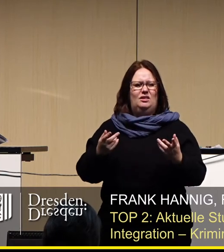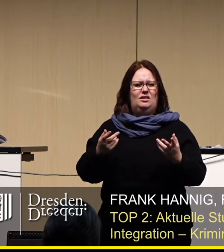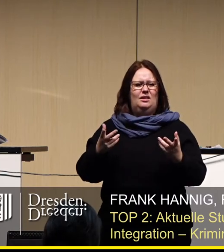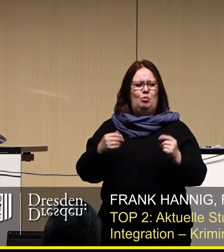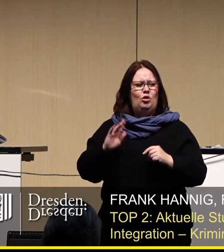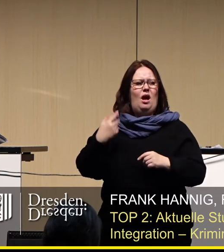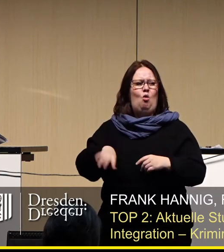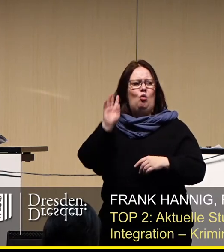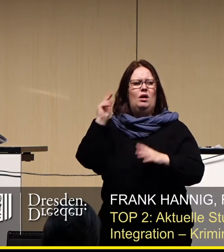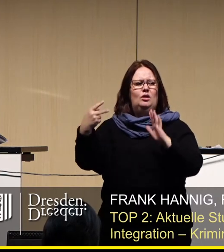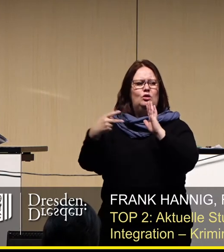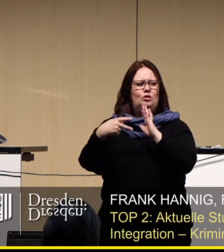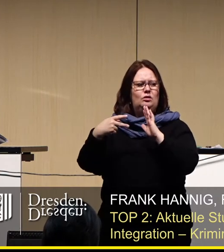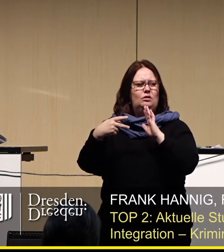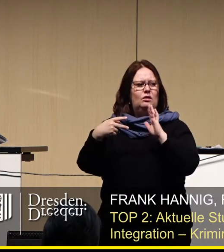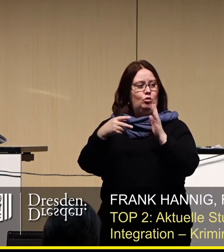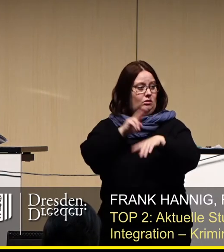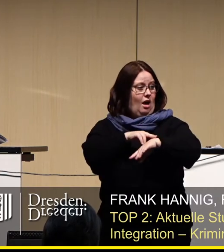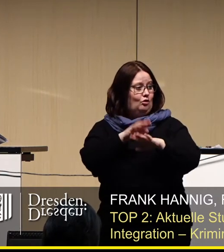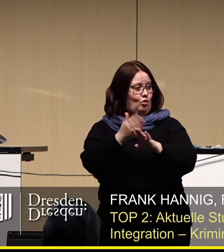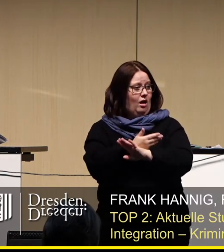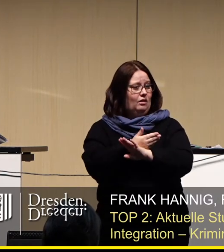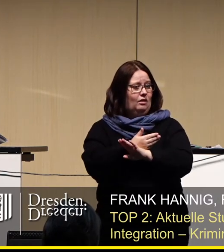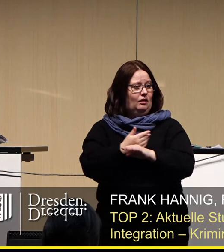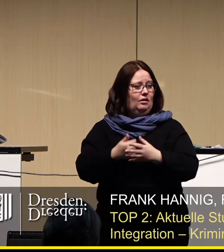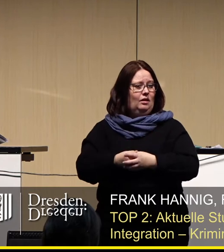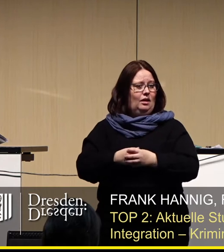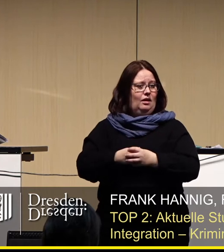hier in syrischen, was ist meine Zeit zu Ende?